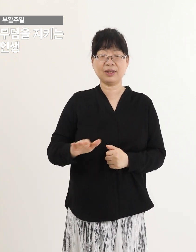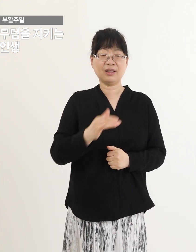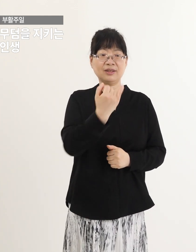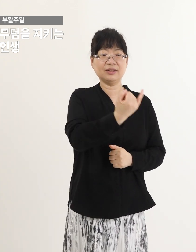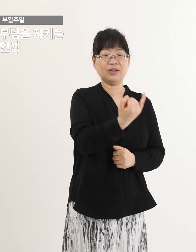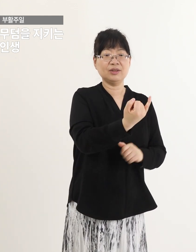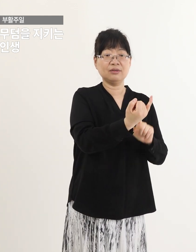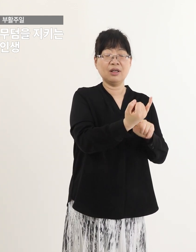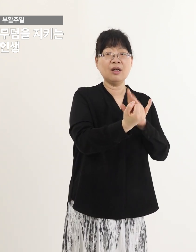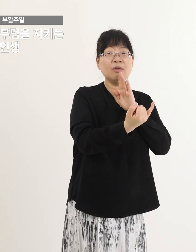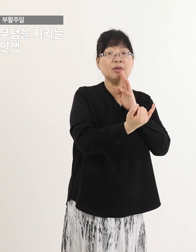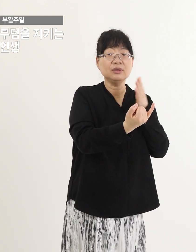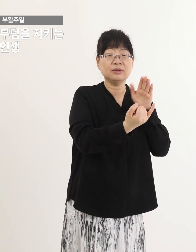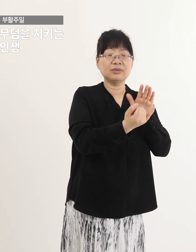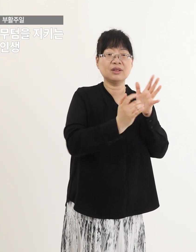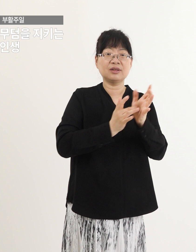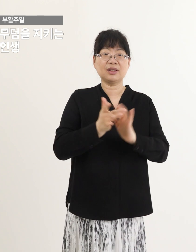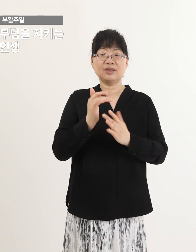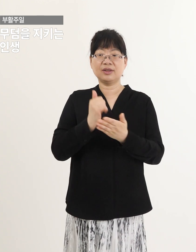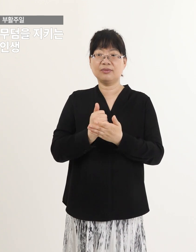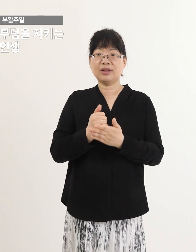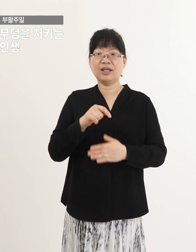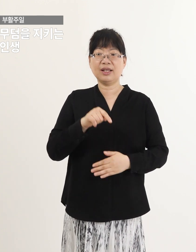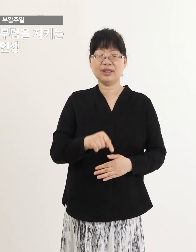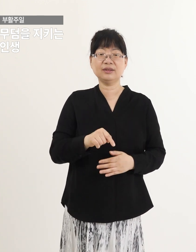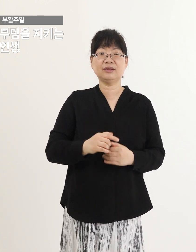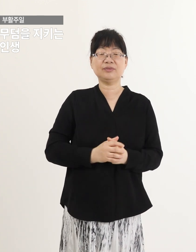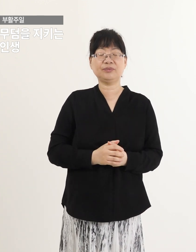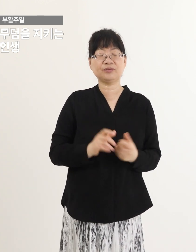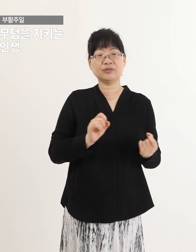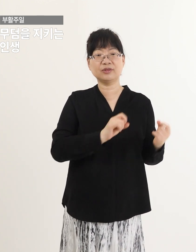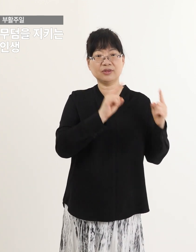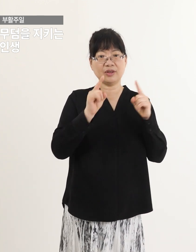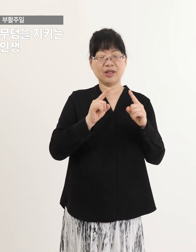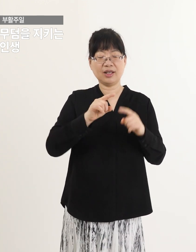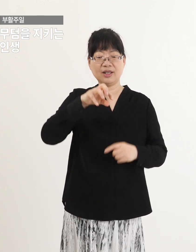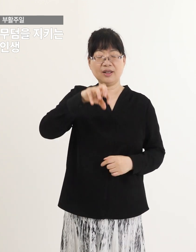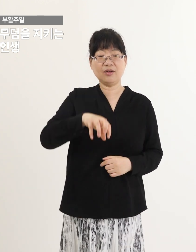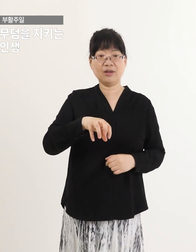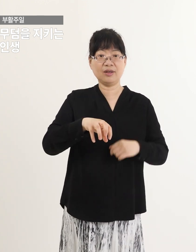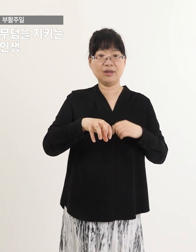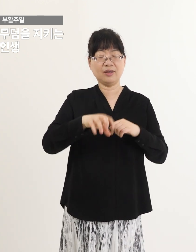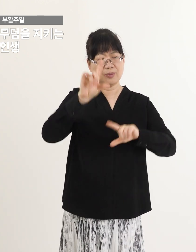여자들도 여자들이지만 예수님의 이 리얼한 부활의 현장을